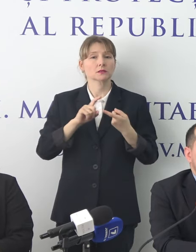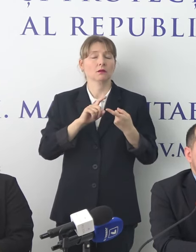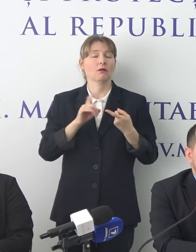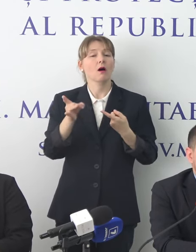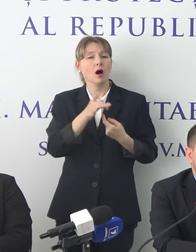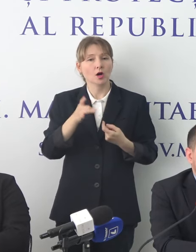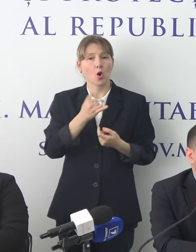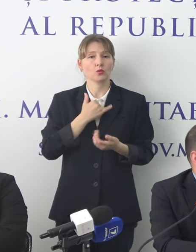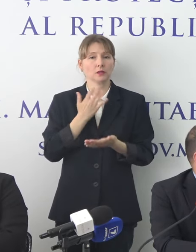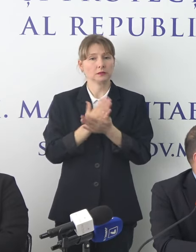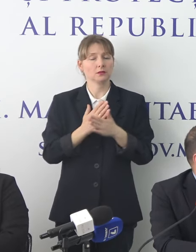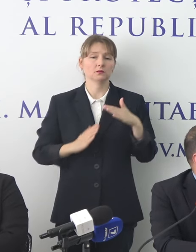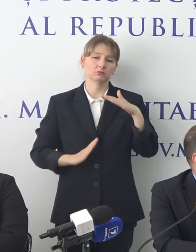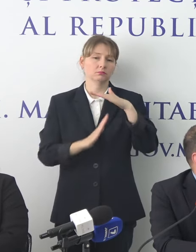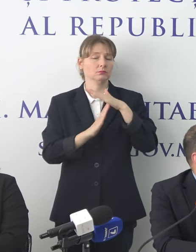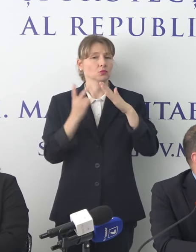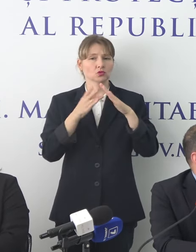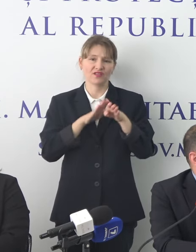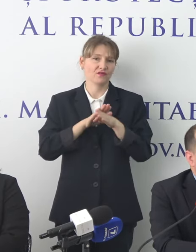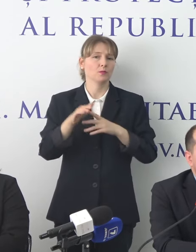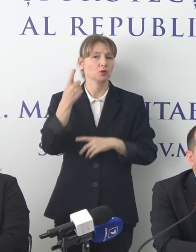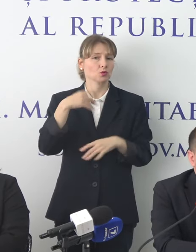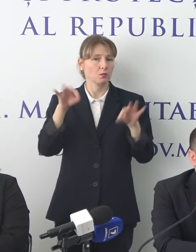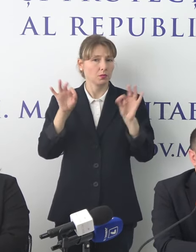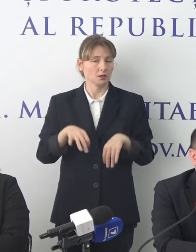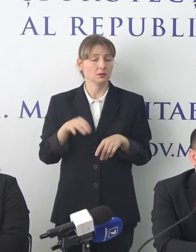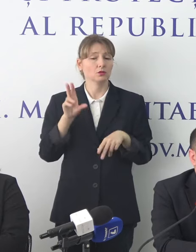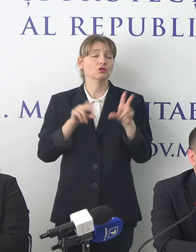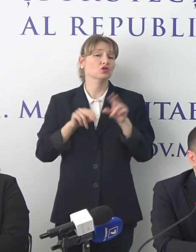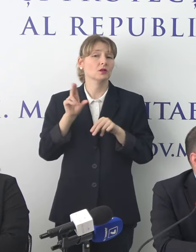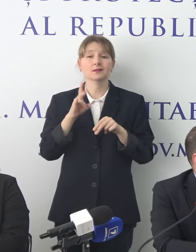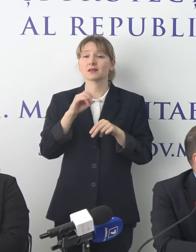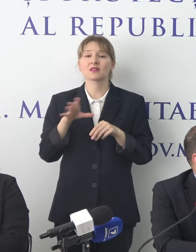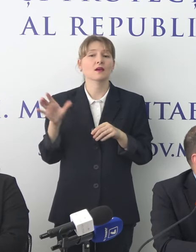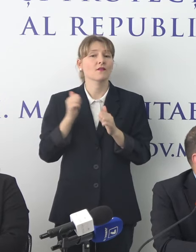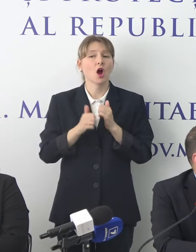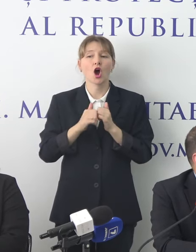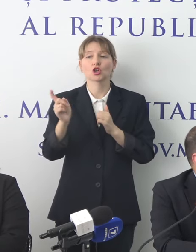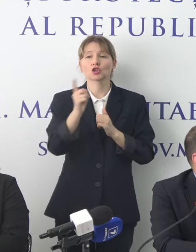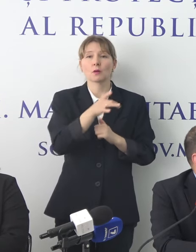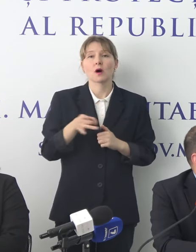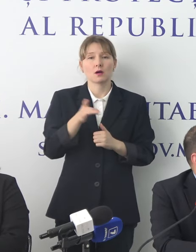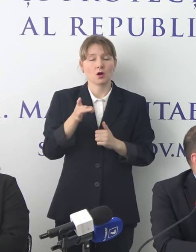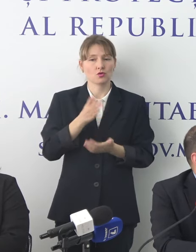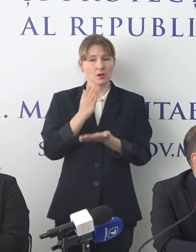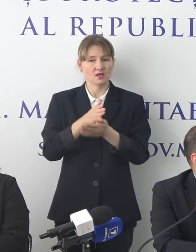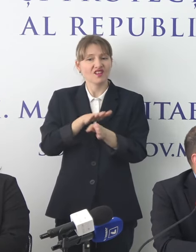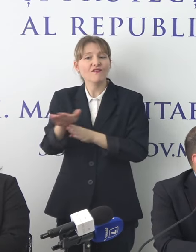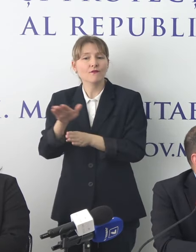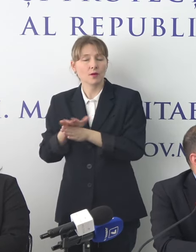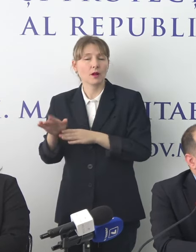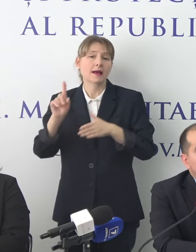trebuie să-l atingem este 100% și vedem că nu în toate raioanele acest indicator a fost realizat. Sau, spre